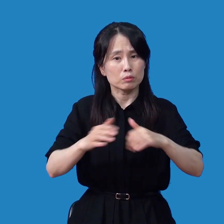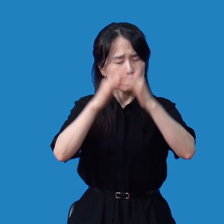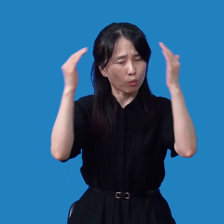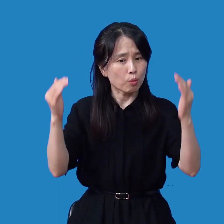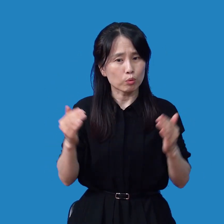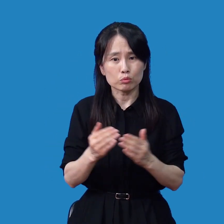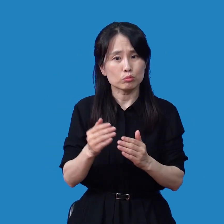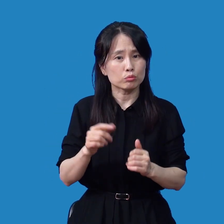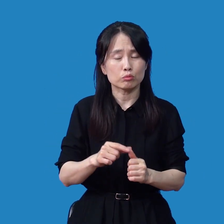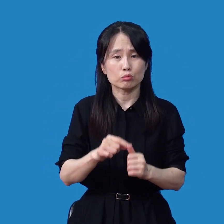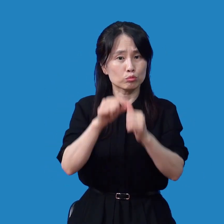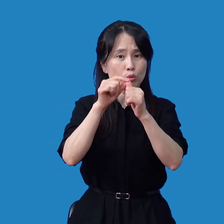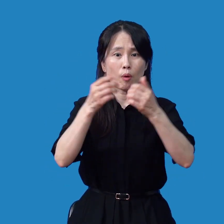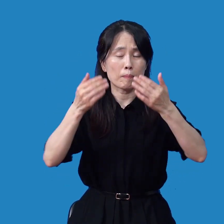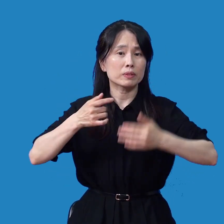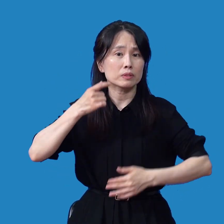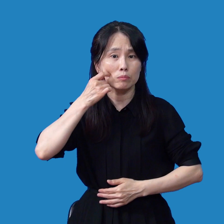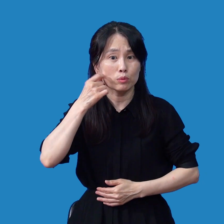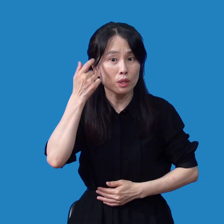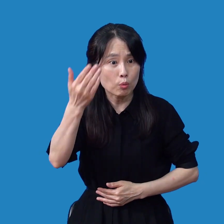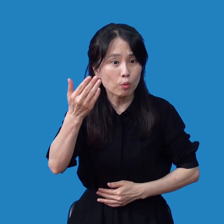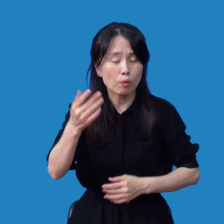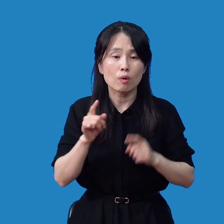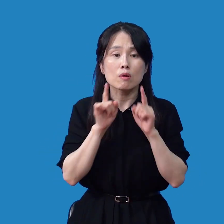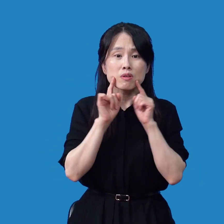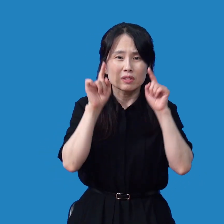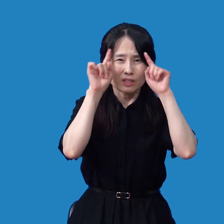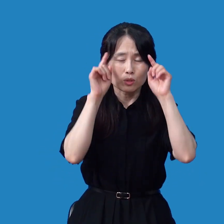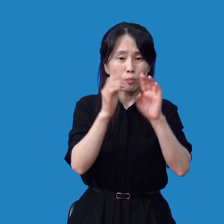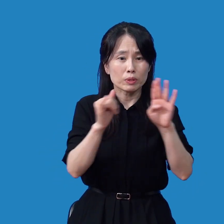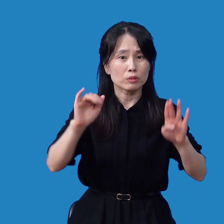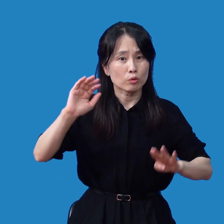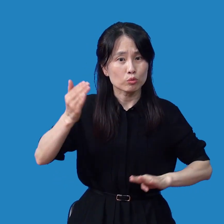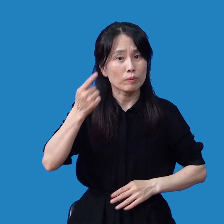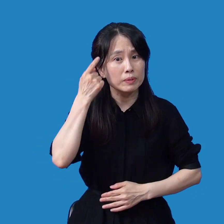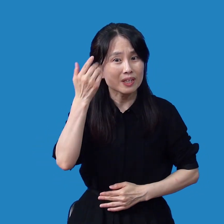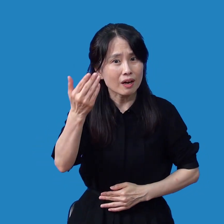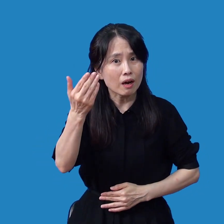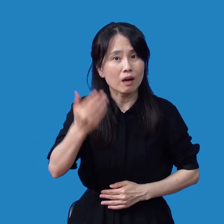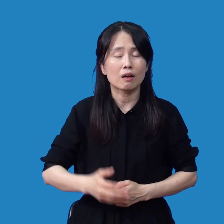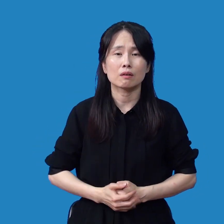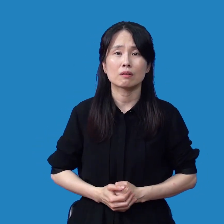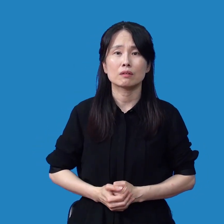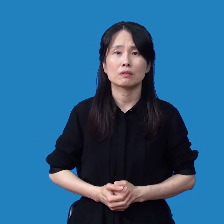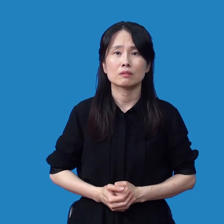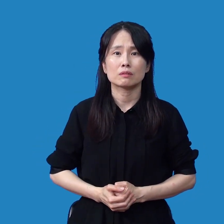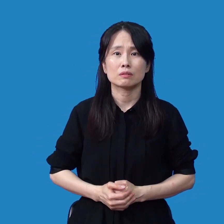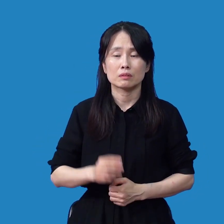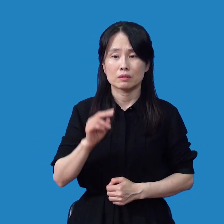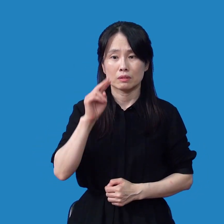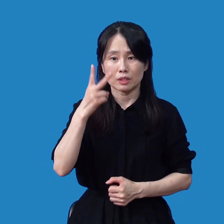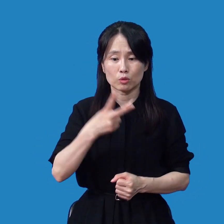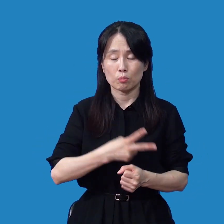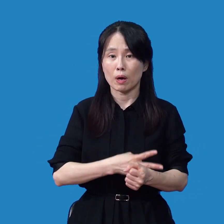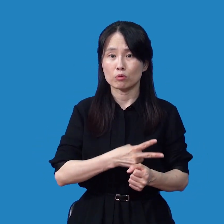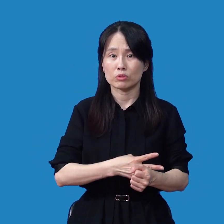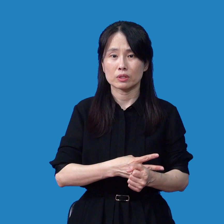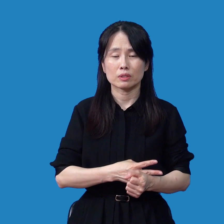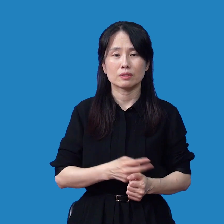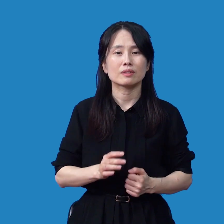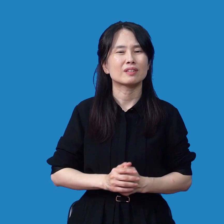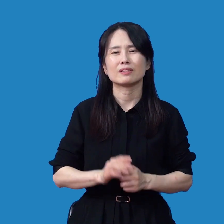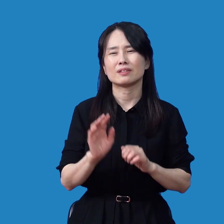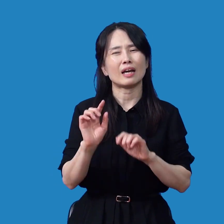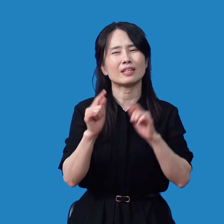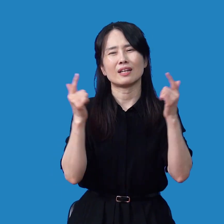구원에서 탈락하고 마는 것인가, 지옥 백성이 되고 마는 것인가 하는 의문이 생깁니다. 사도 바울이 그것은